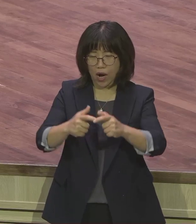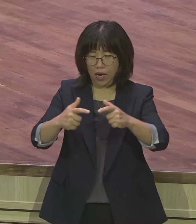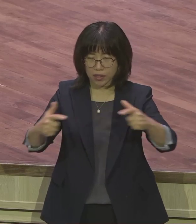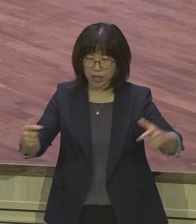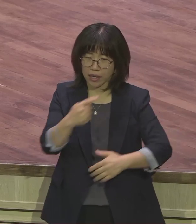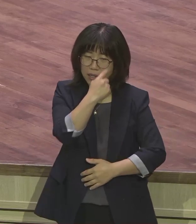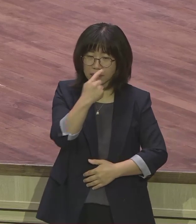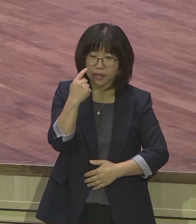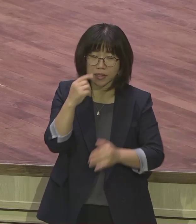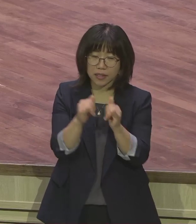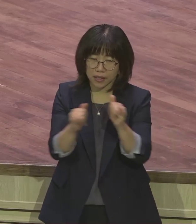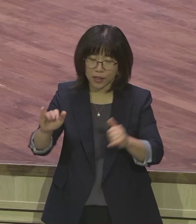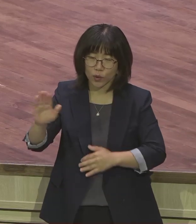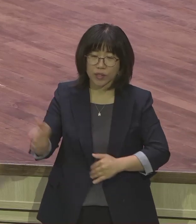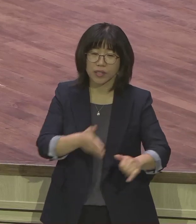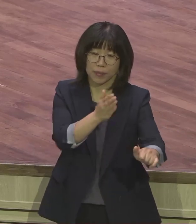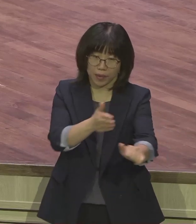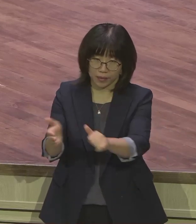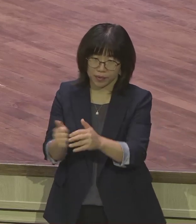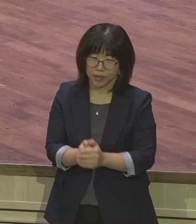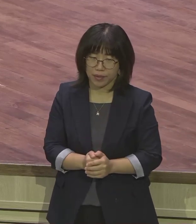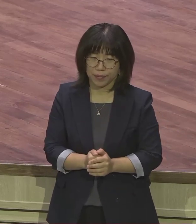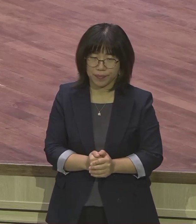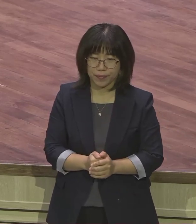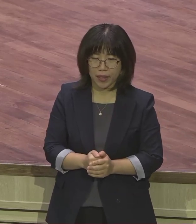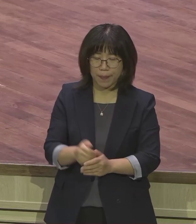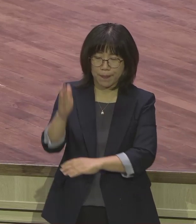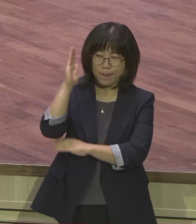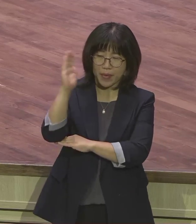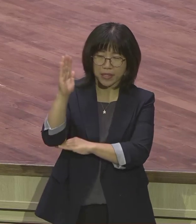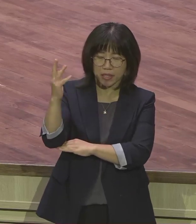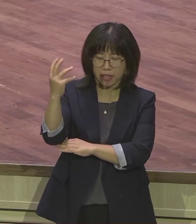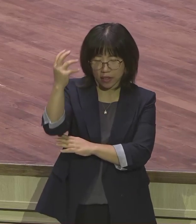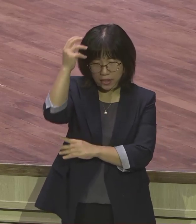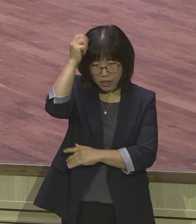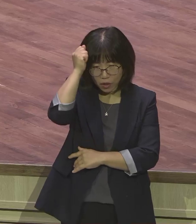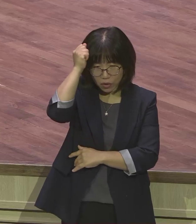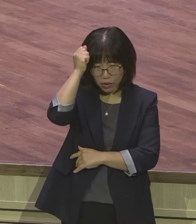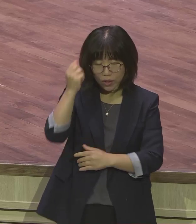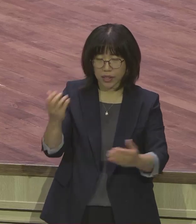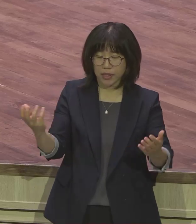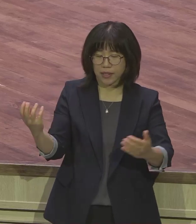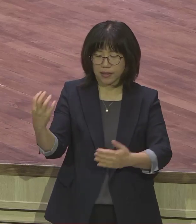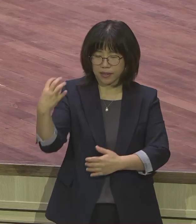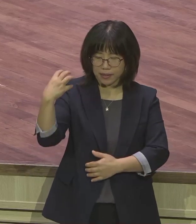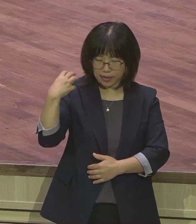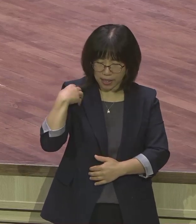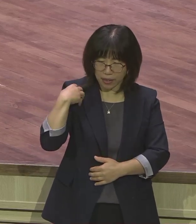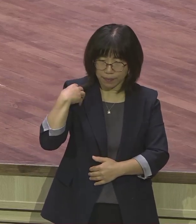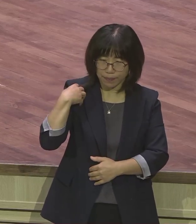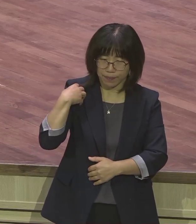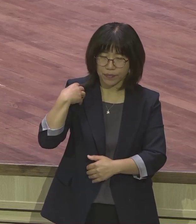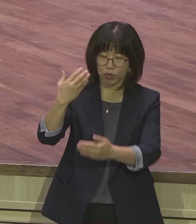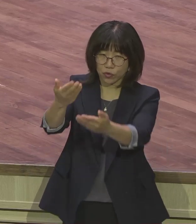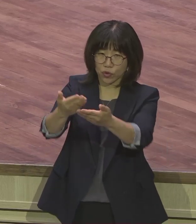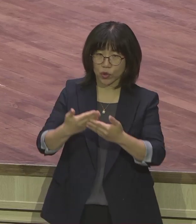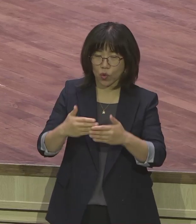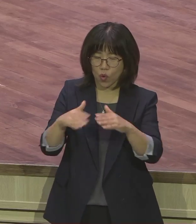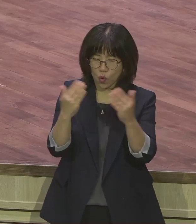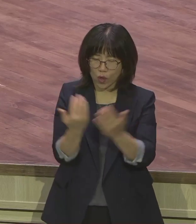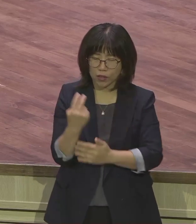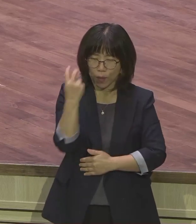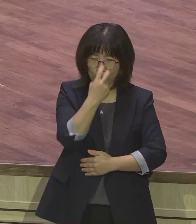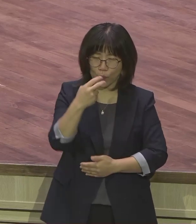축복합니다 주신 말씀 생각하고 기도하겠습니다 책임지십니다 하나님 여러분 책임지십니다 완벽하게 보장해 주십니다